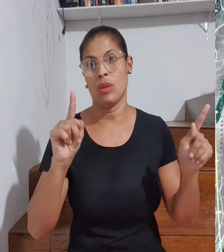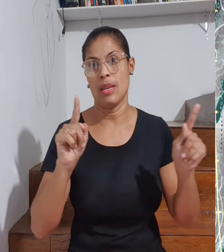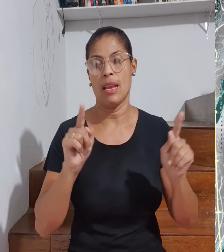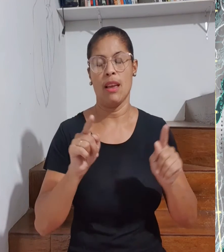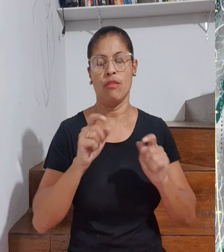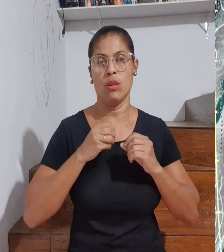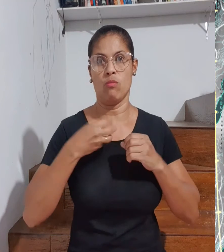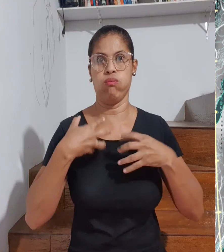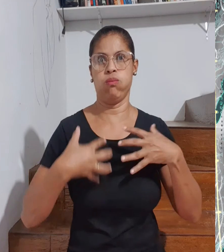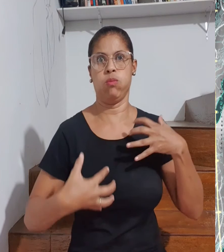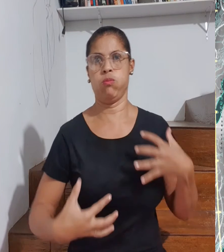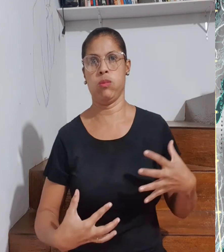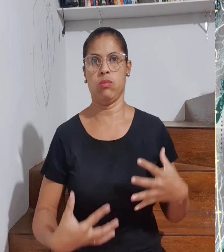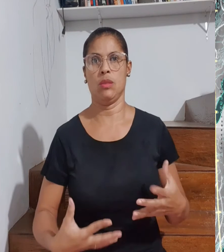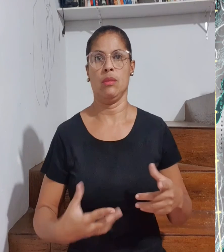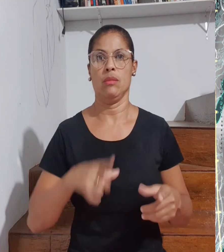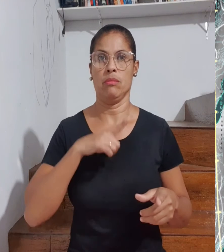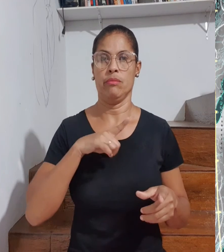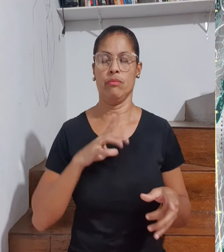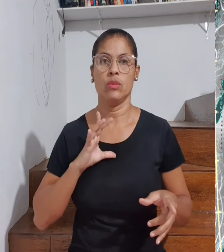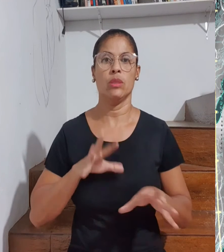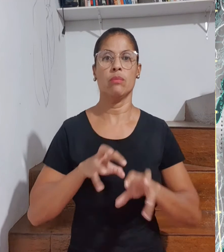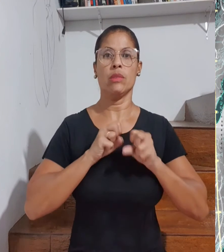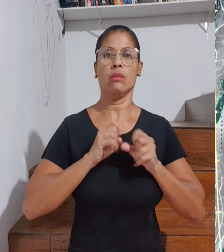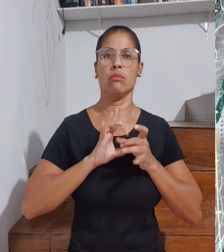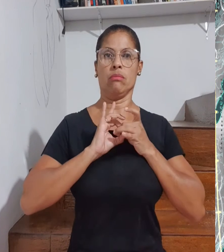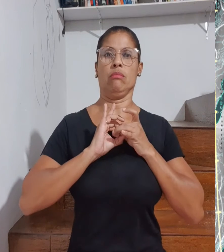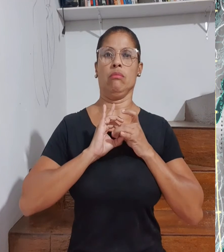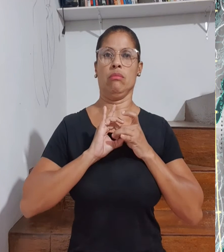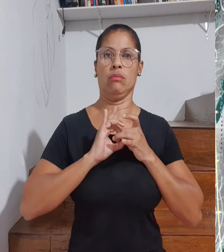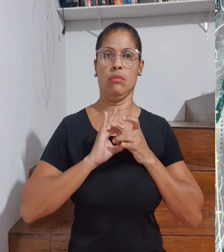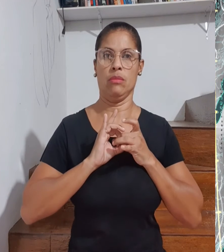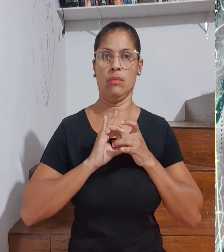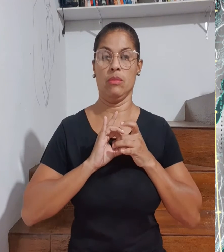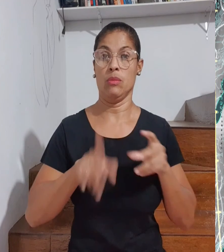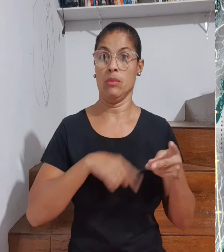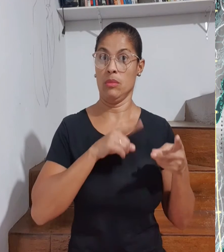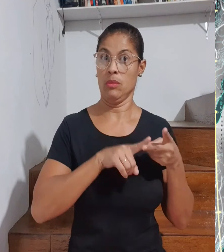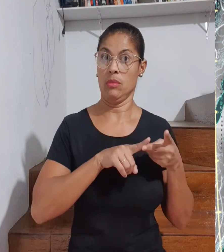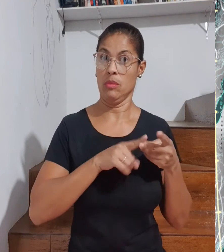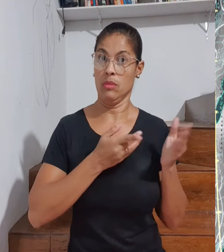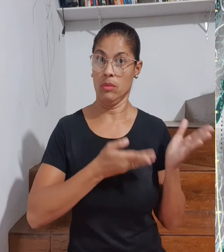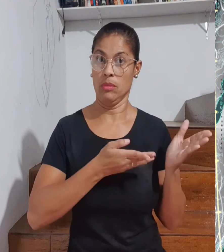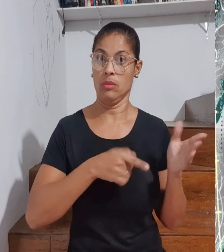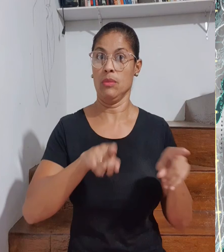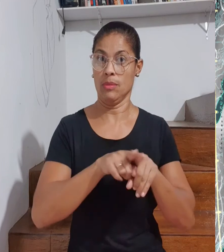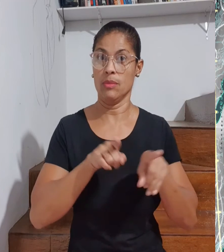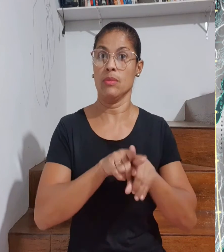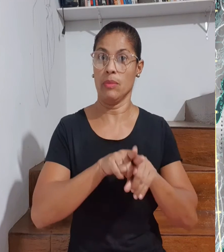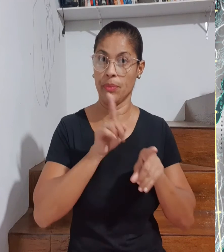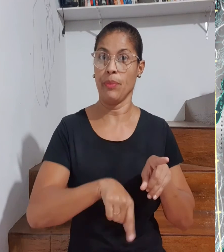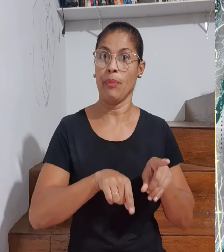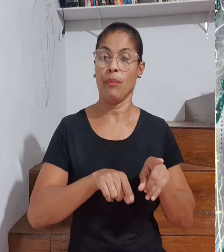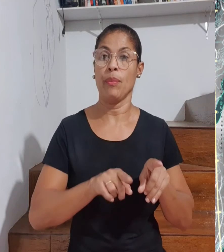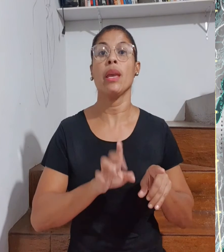graves em intoxicações por inibidores das colinesterases. A N-butilescopolamina também é um